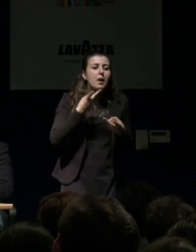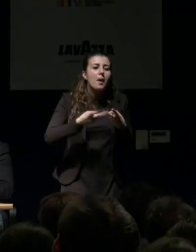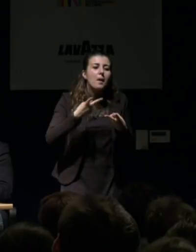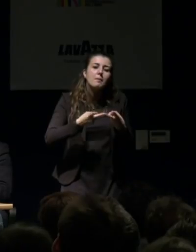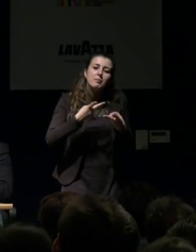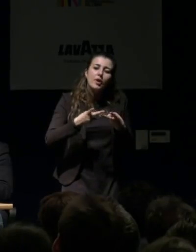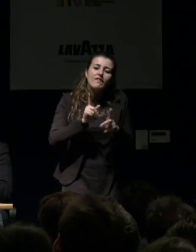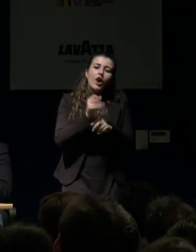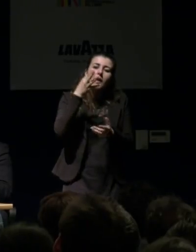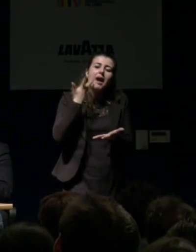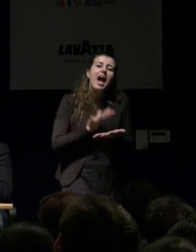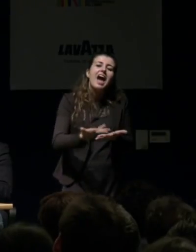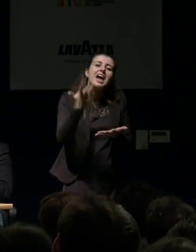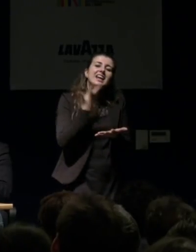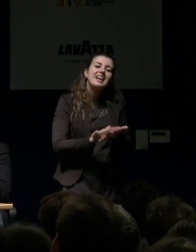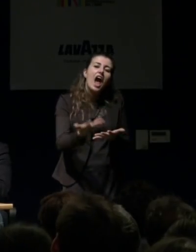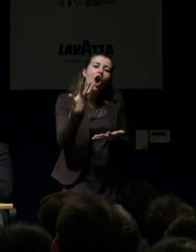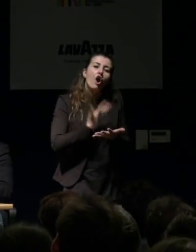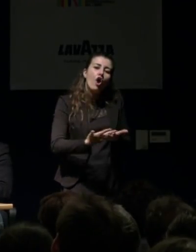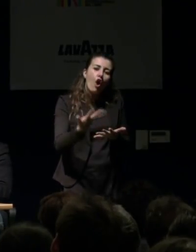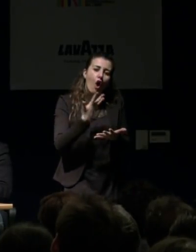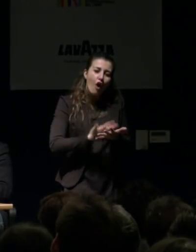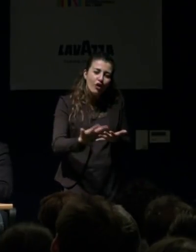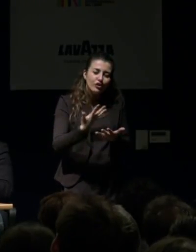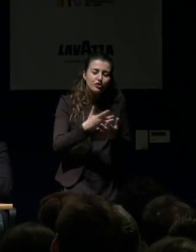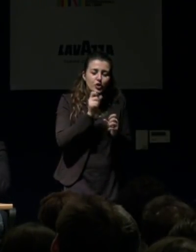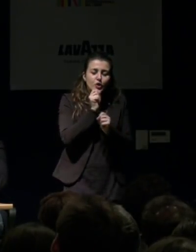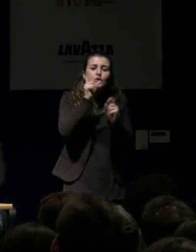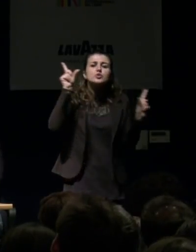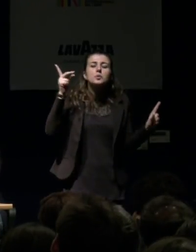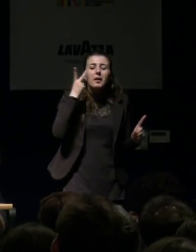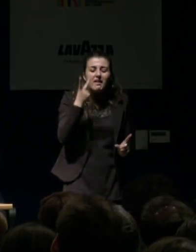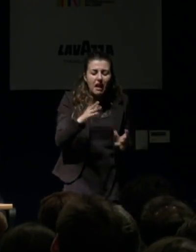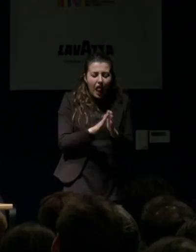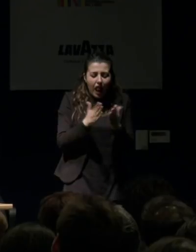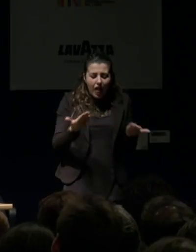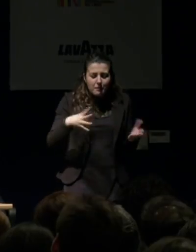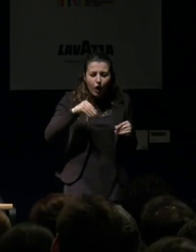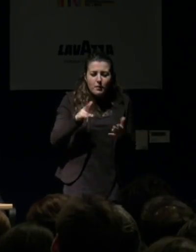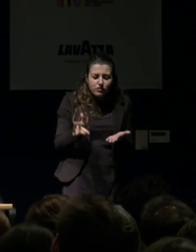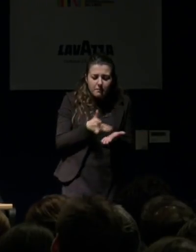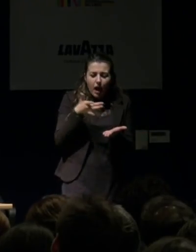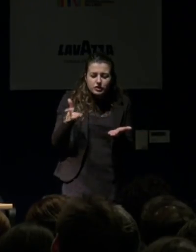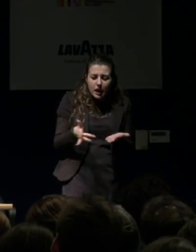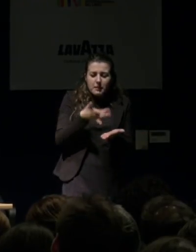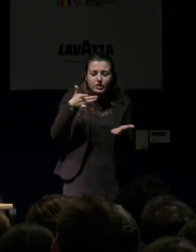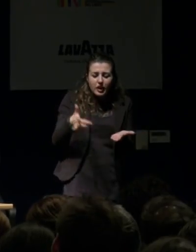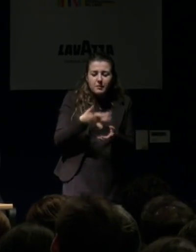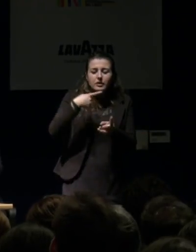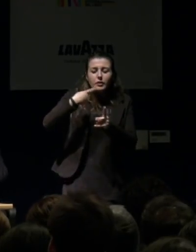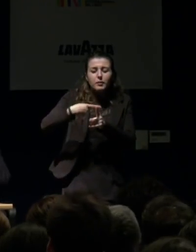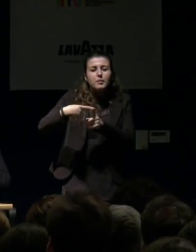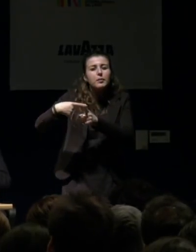fare un grande racconto della frontiera ricordo lo stupore di veder nascere quel libro pezzo pezzo di come lui fosse capace di volta in volta